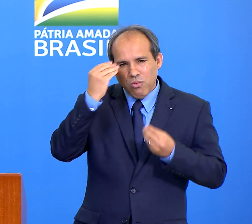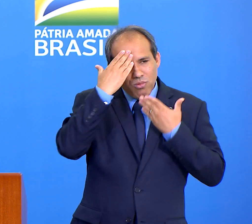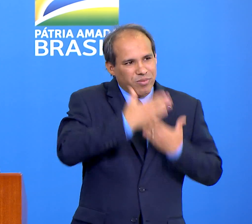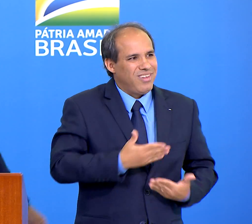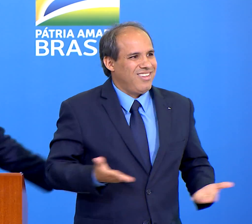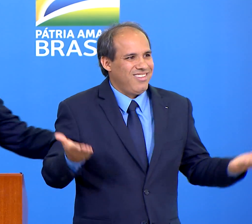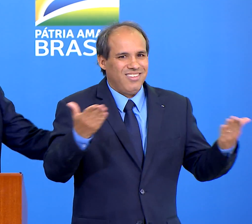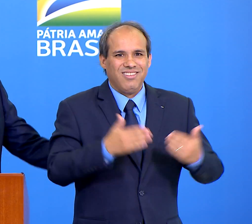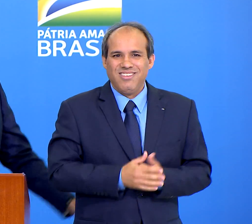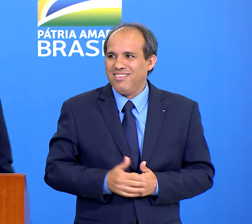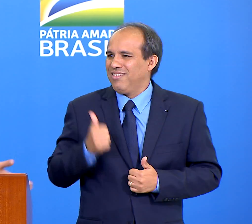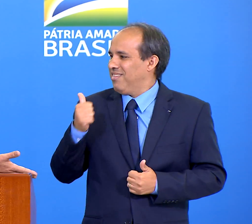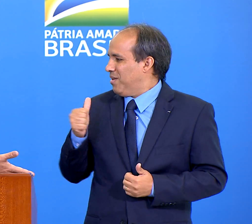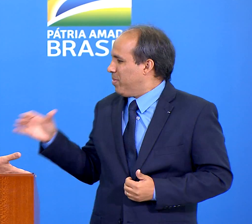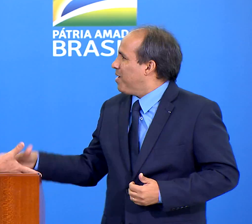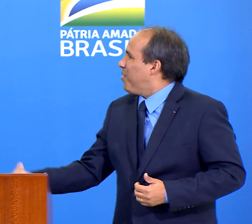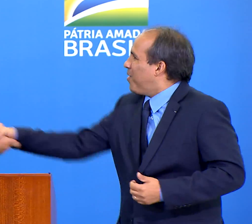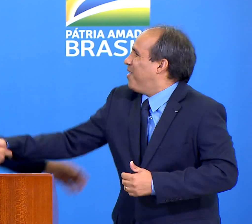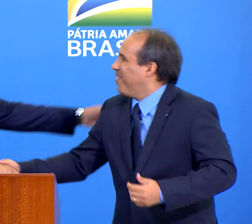Muito obrigado